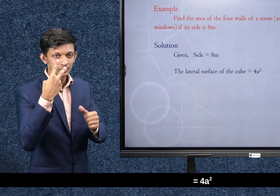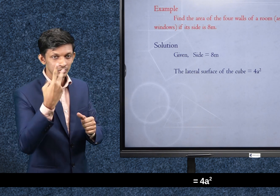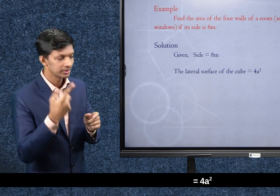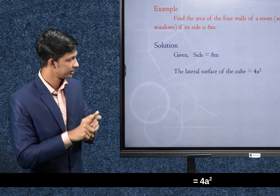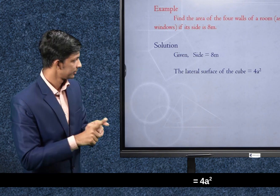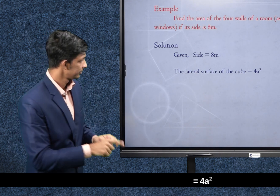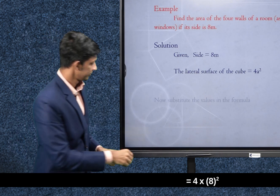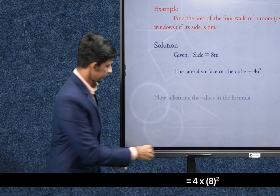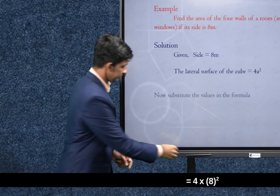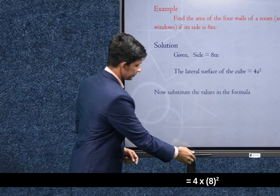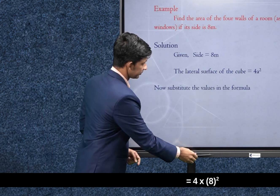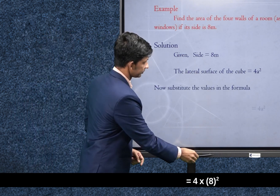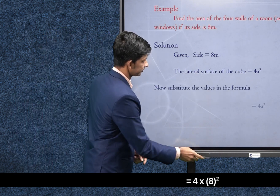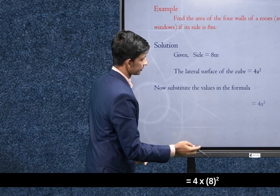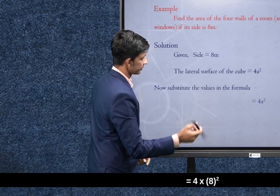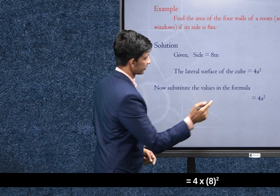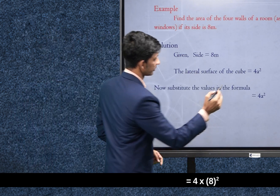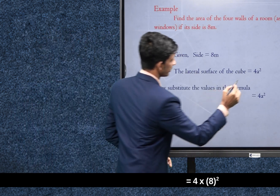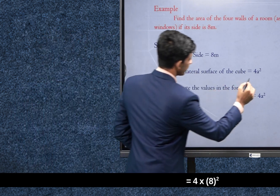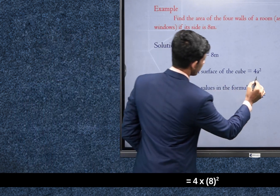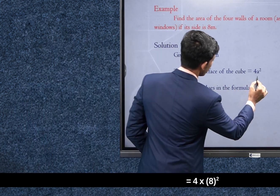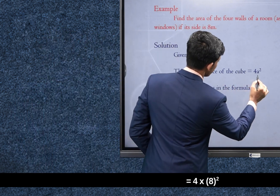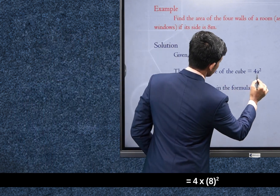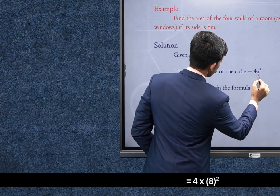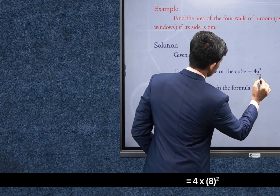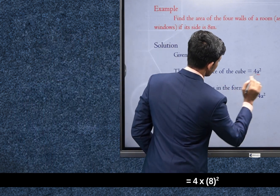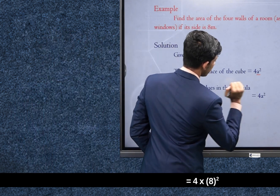4a² = 4 ఇంటూ a ప్లేస్లో 8 పెట్టి హోల్ స్క్వేర్.